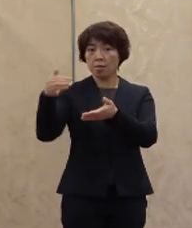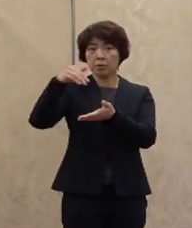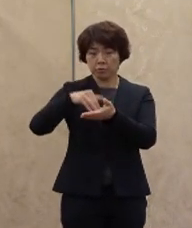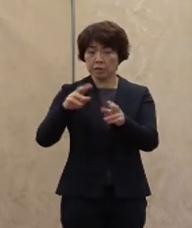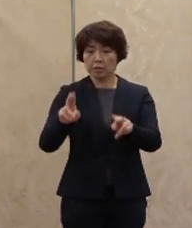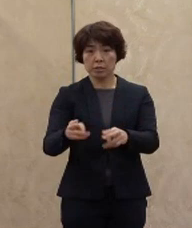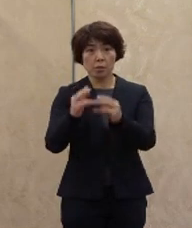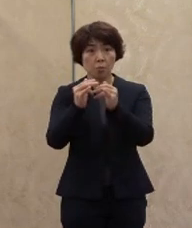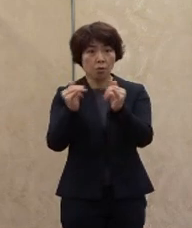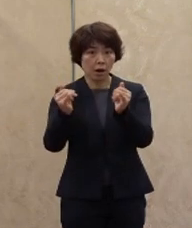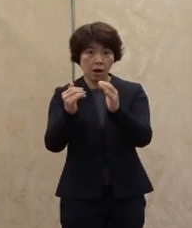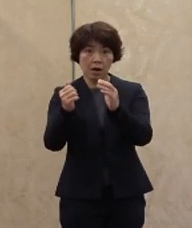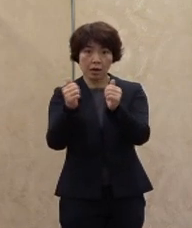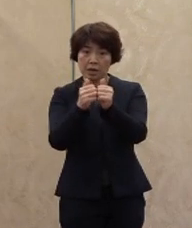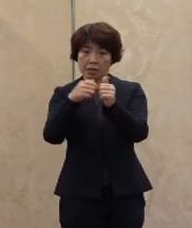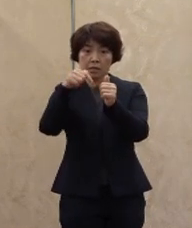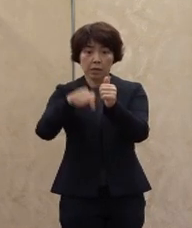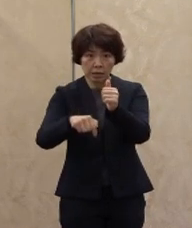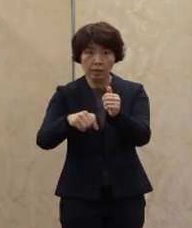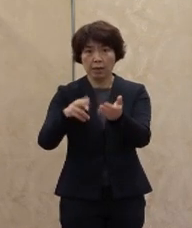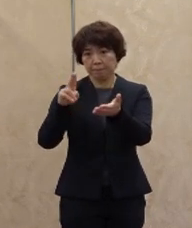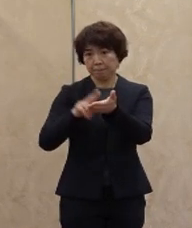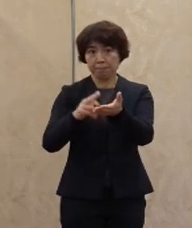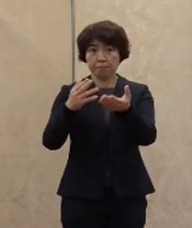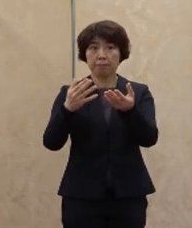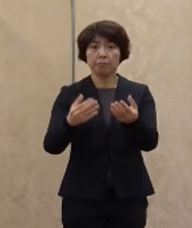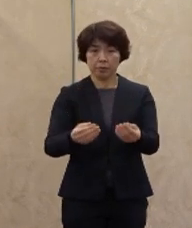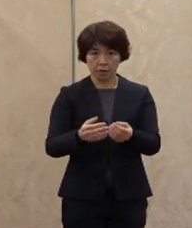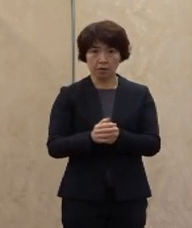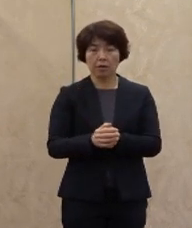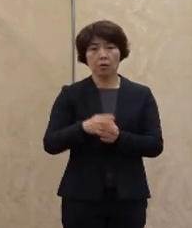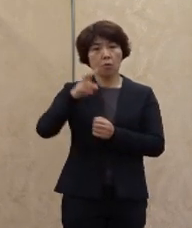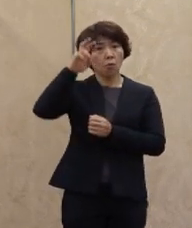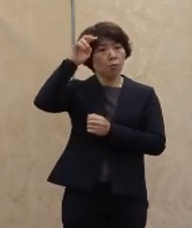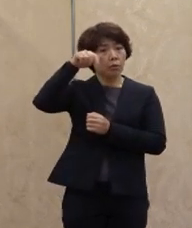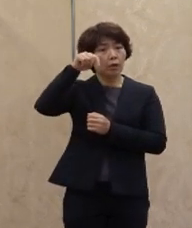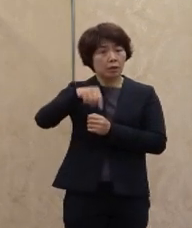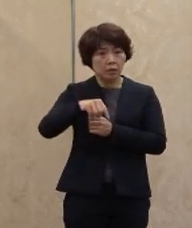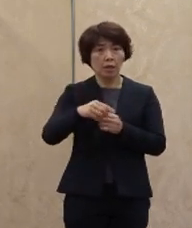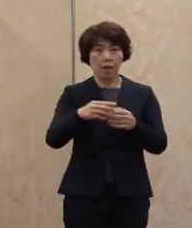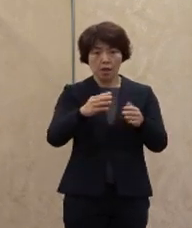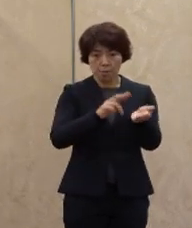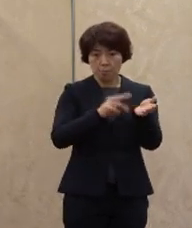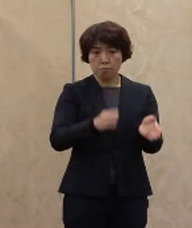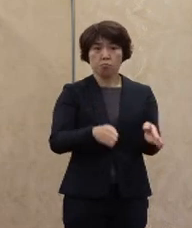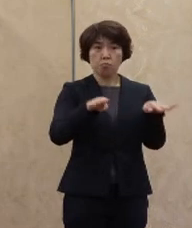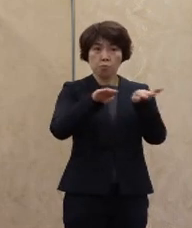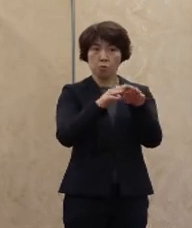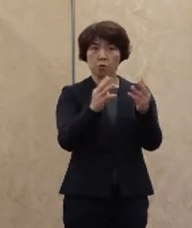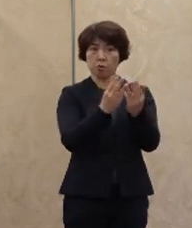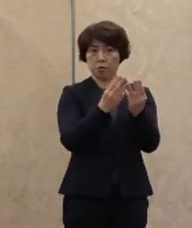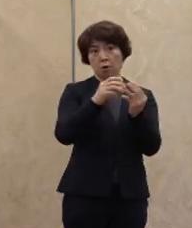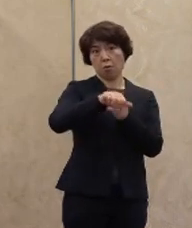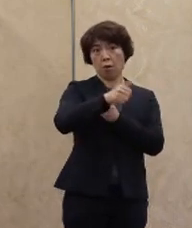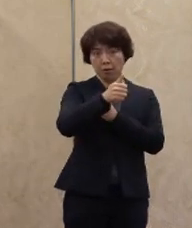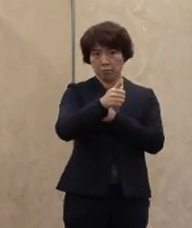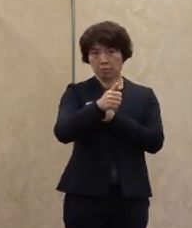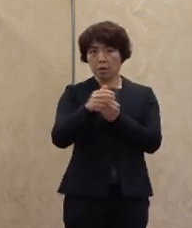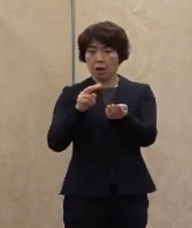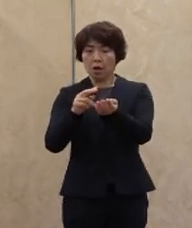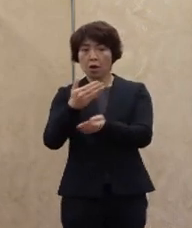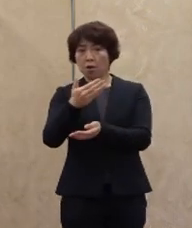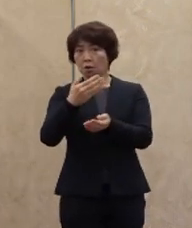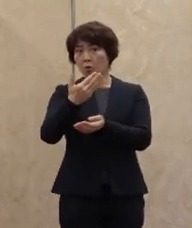議の中であの定められました。あの今大阪に全部で500の病院があるわけですけども、まあ、いわゆるそのクリニックでいくと